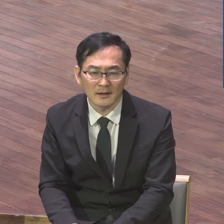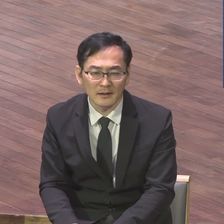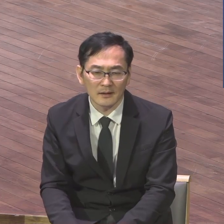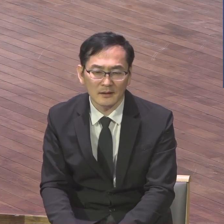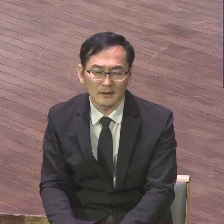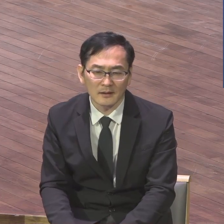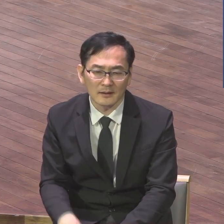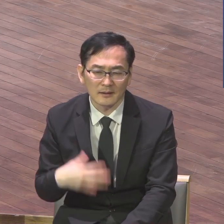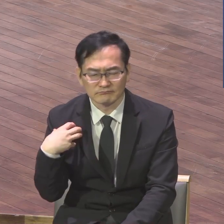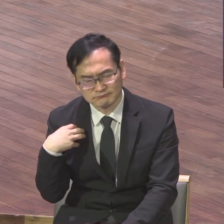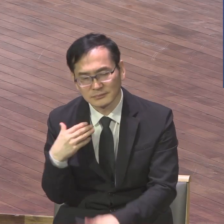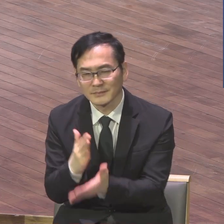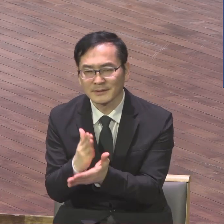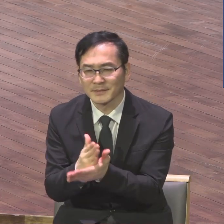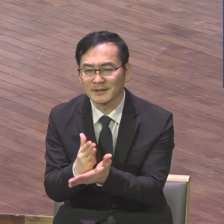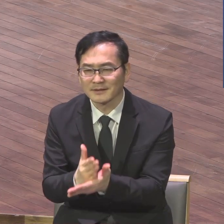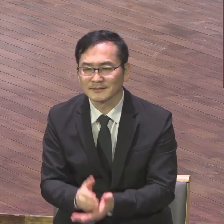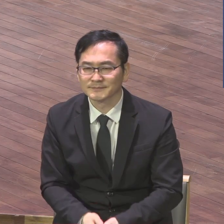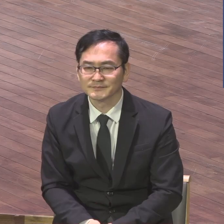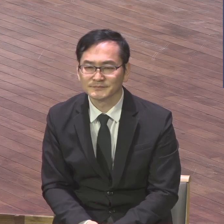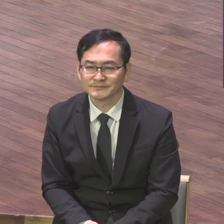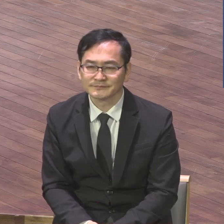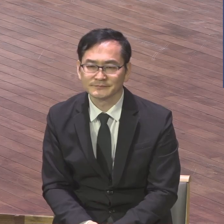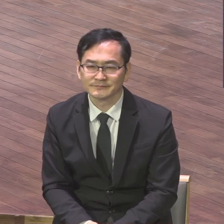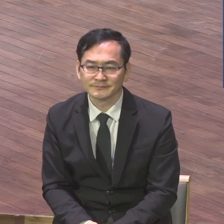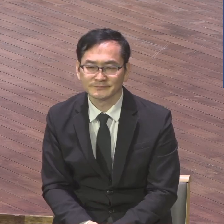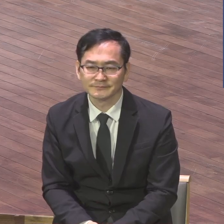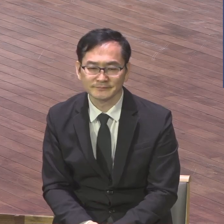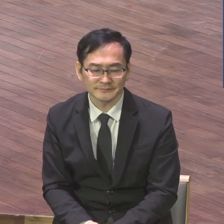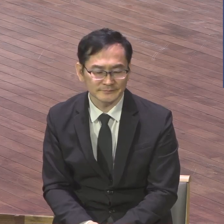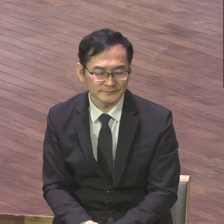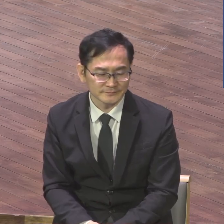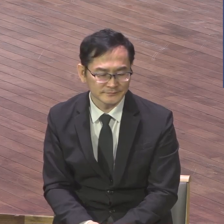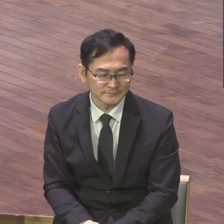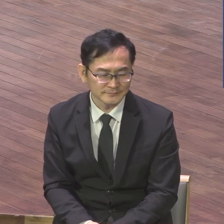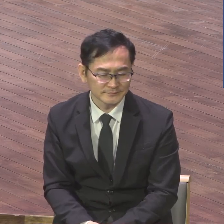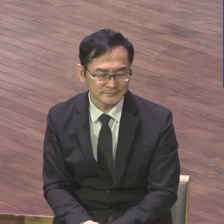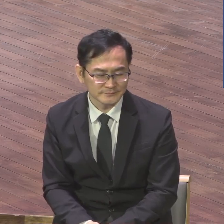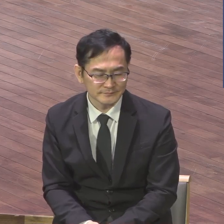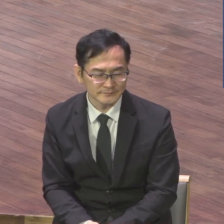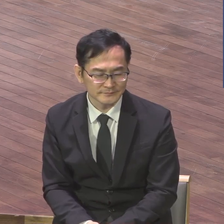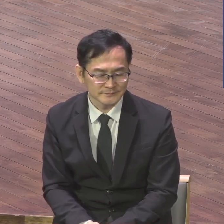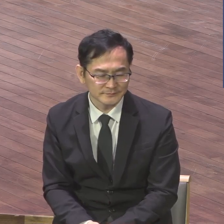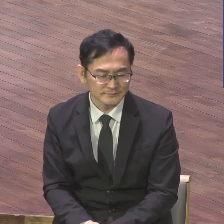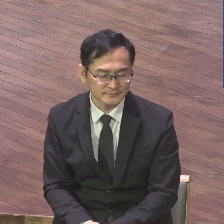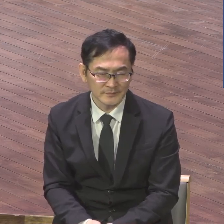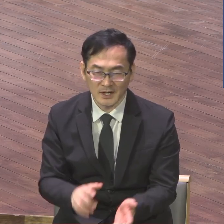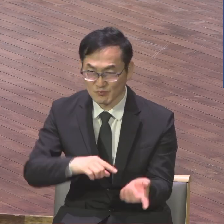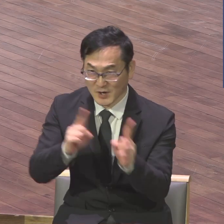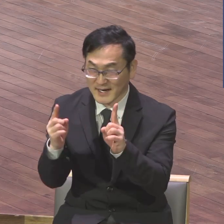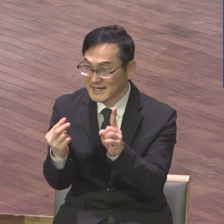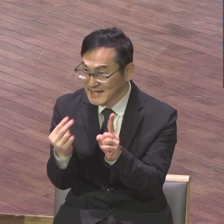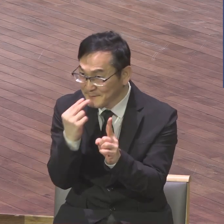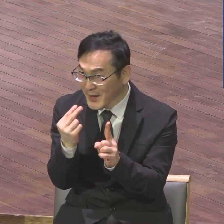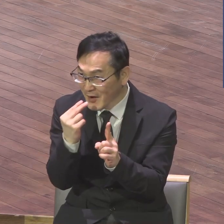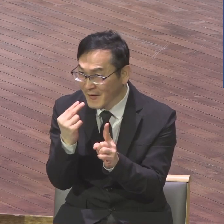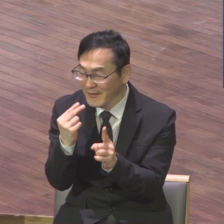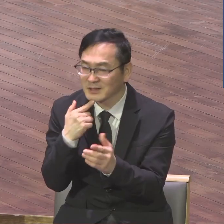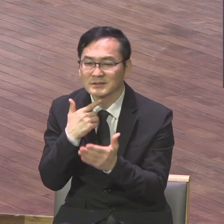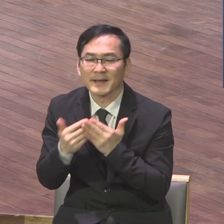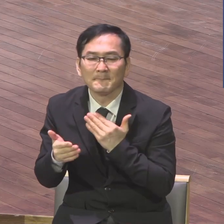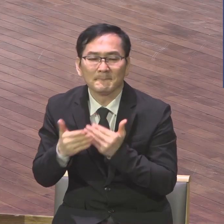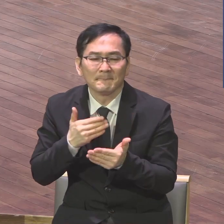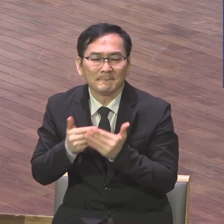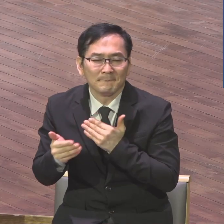영계 모든 성도들 예수 그리스도를 통해서 주어진 부활의 생명을 실제로 맛보고 누리면서